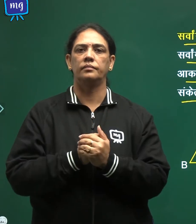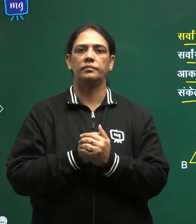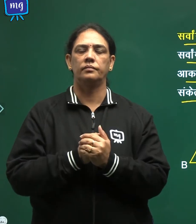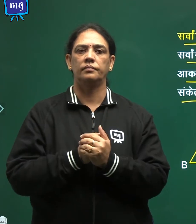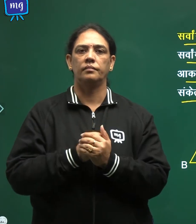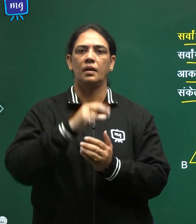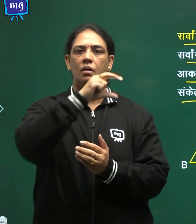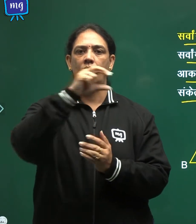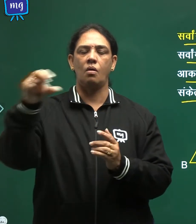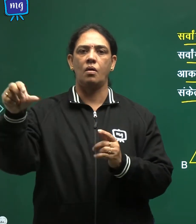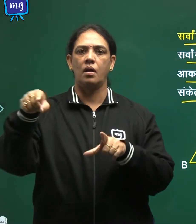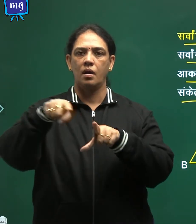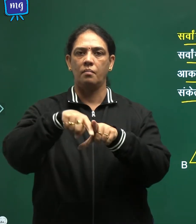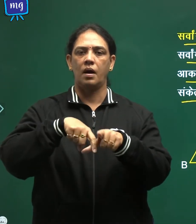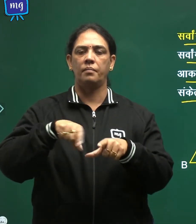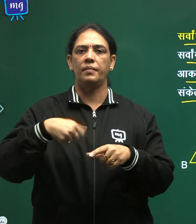व माप में